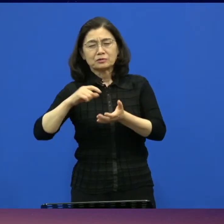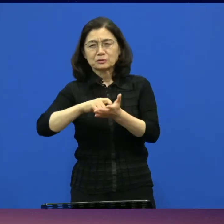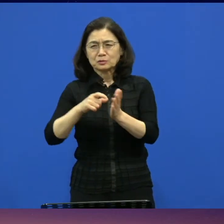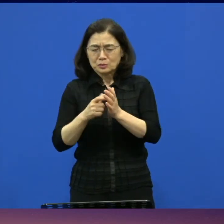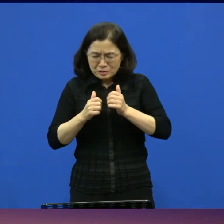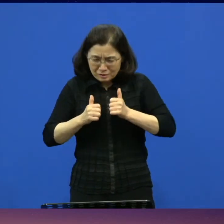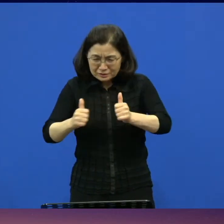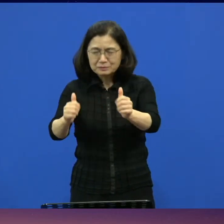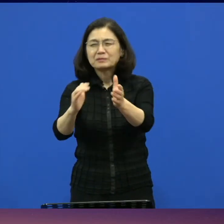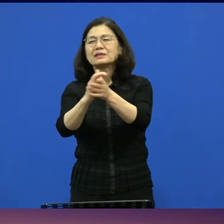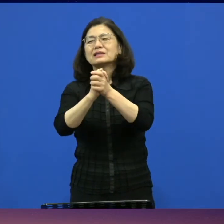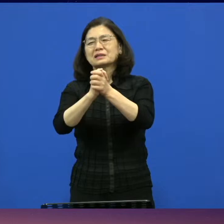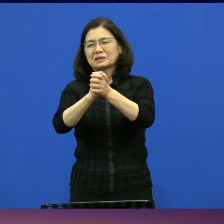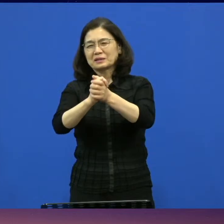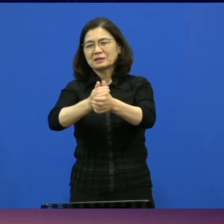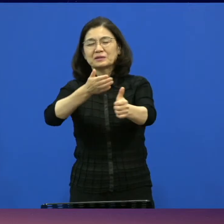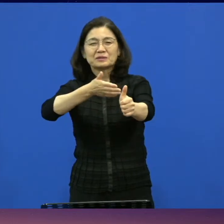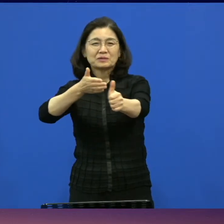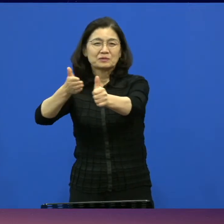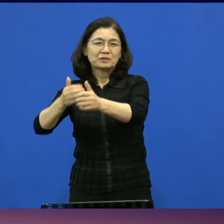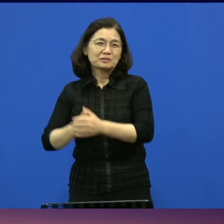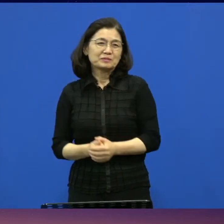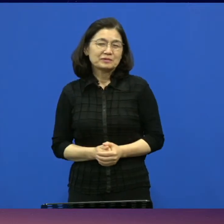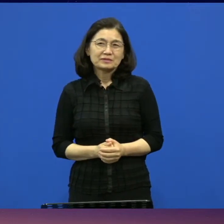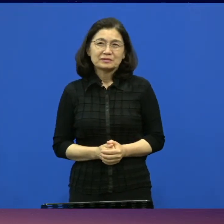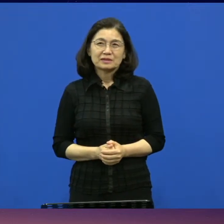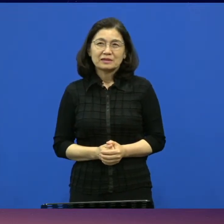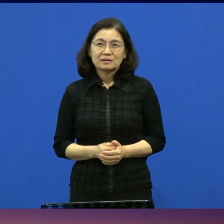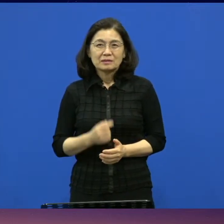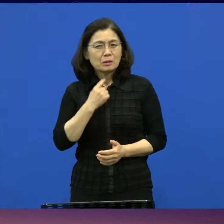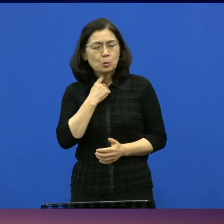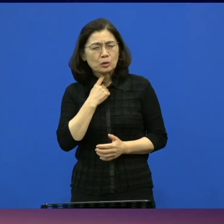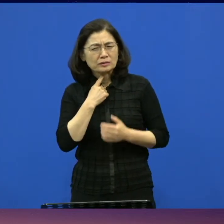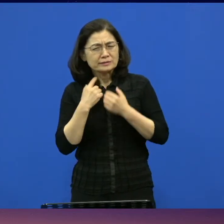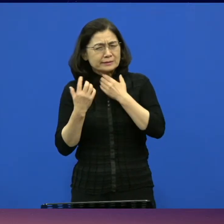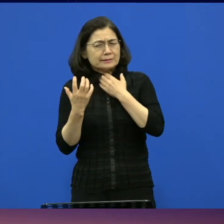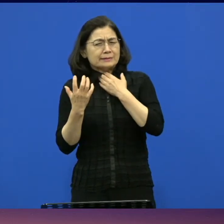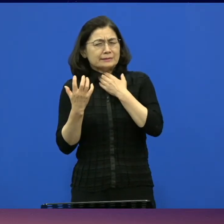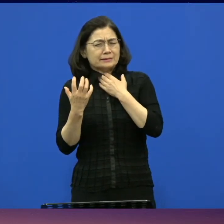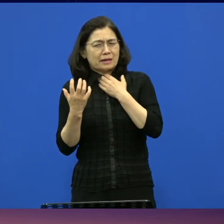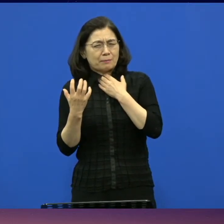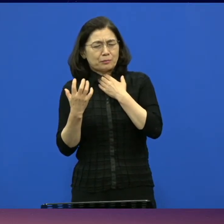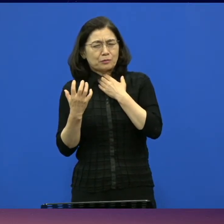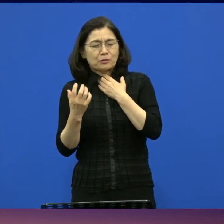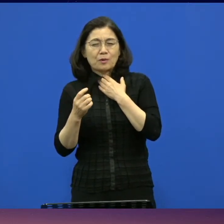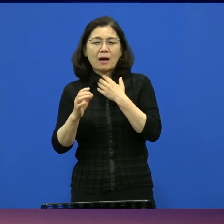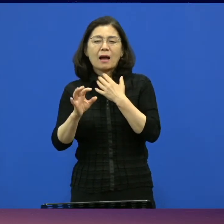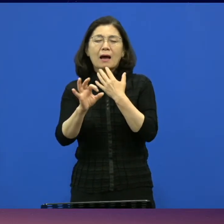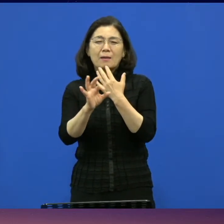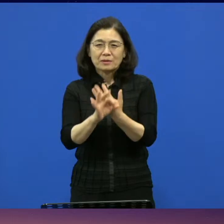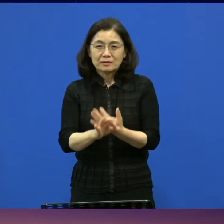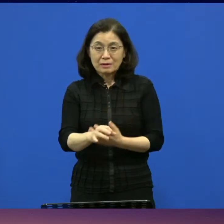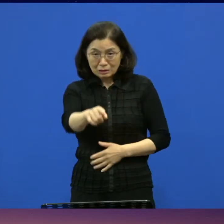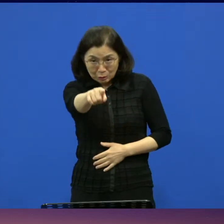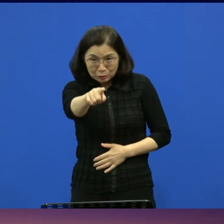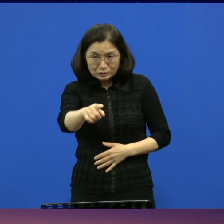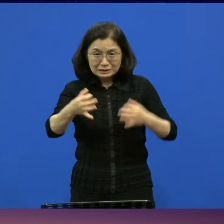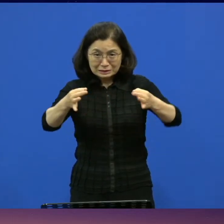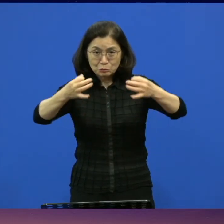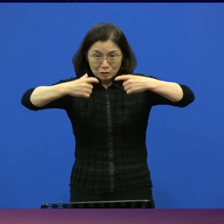마치고 그래도 이 목소리가 걸걸하면 철야 갔다 오셨네요. 까랑까랑하면 안 갔다 오셨네요. 뭐 이제